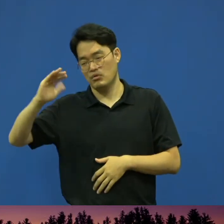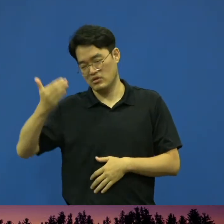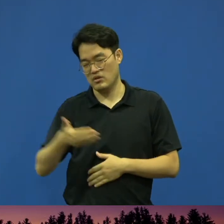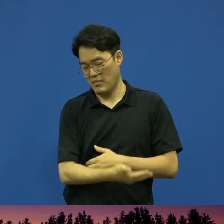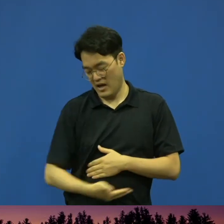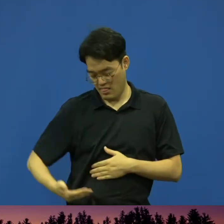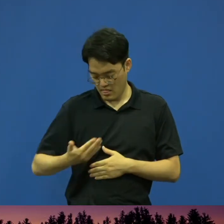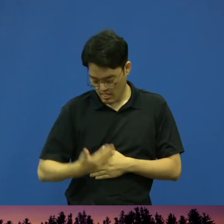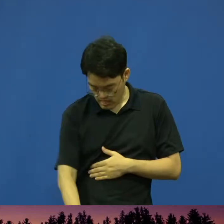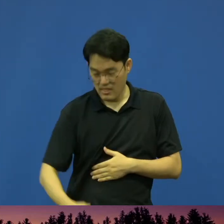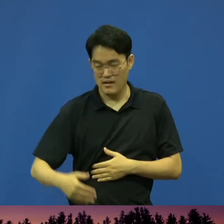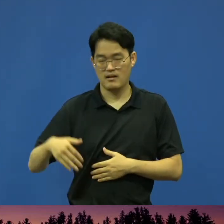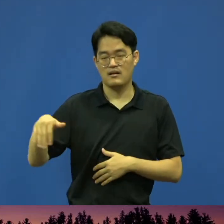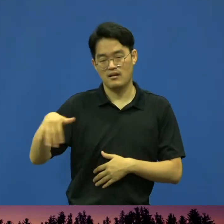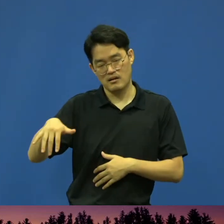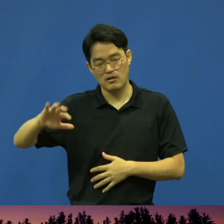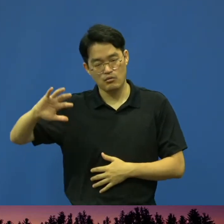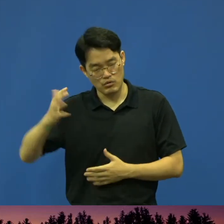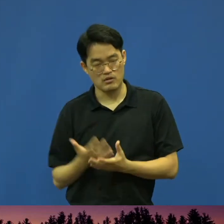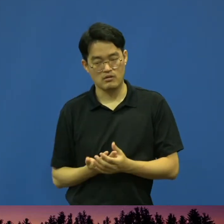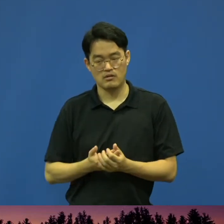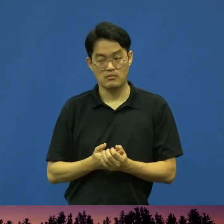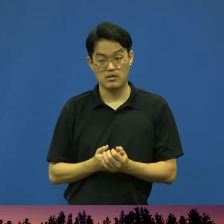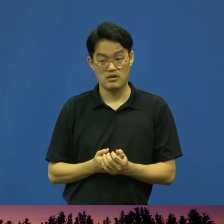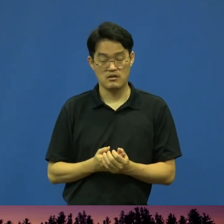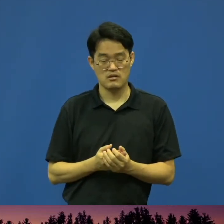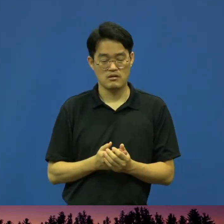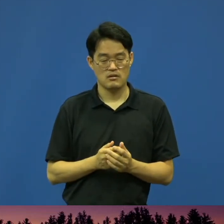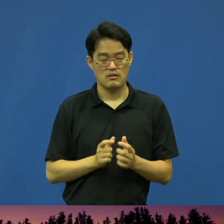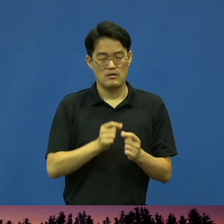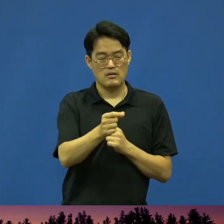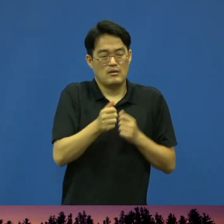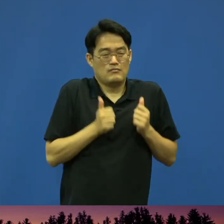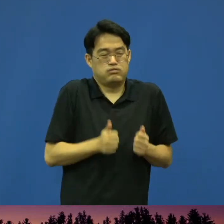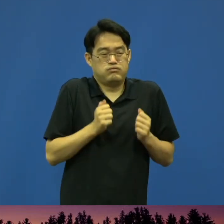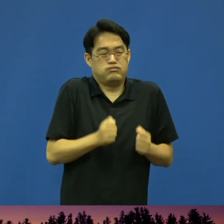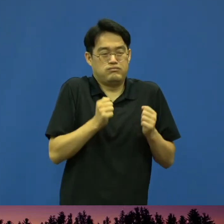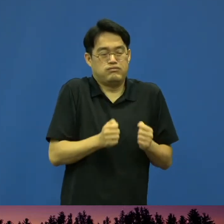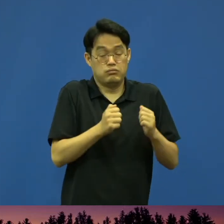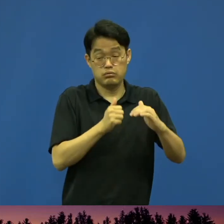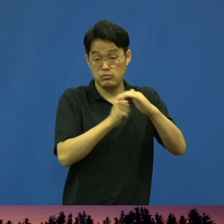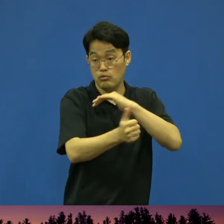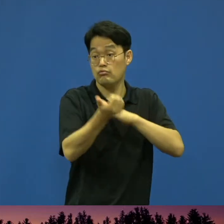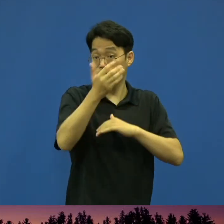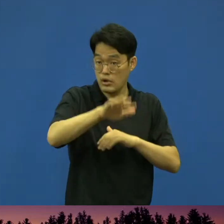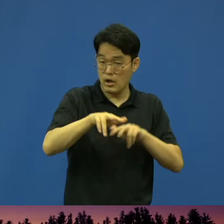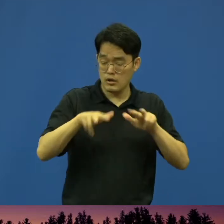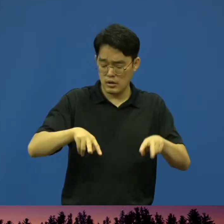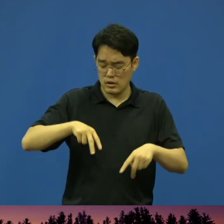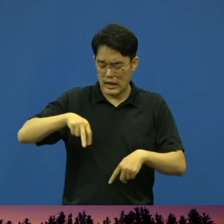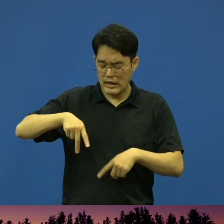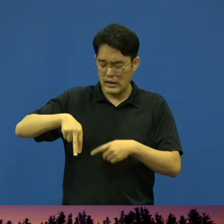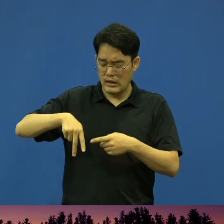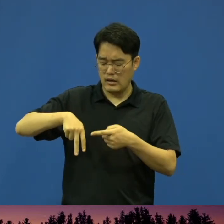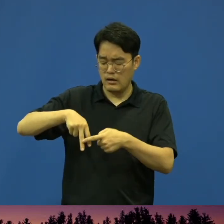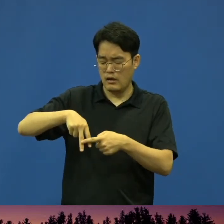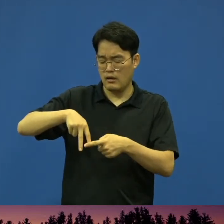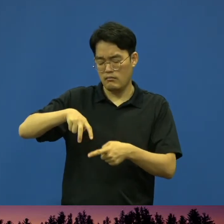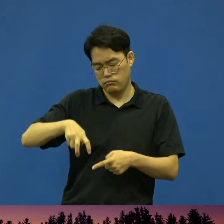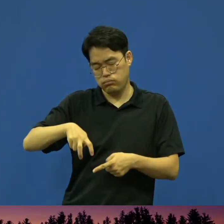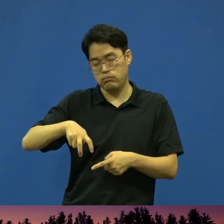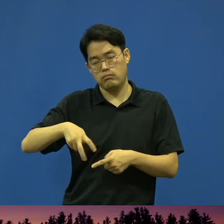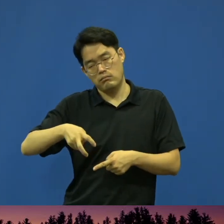달리는 마라토너 선수, 그는 두 다리를 다 잃었습니다. 절망하고 좌절하고 낭망하는 것이